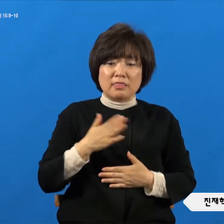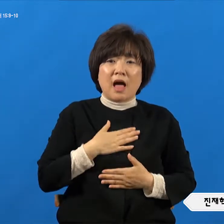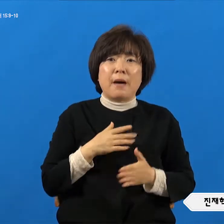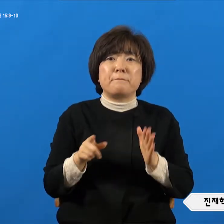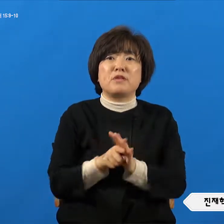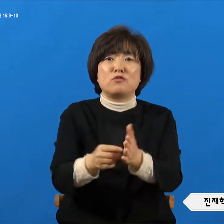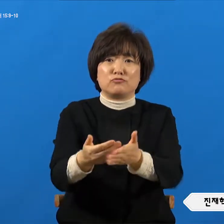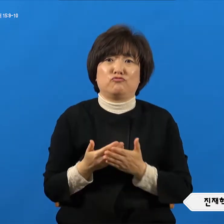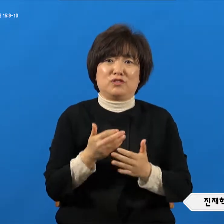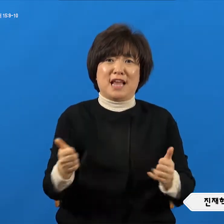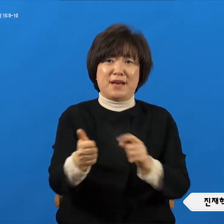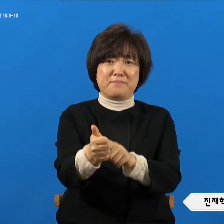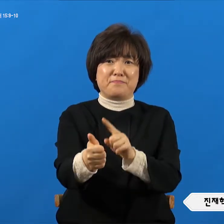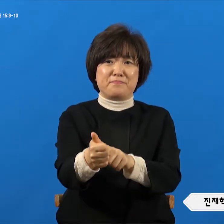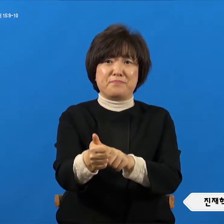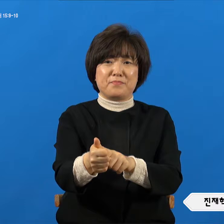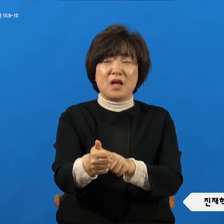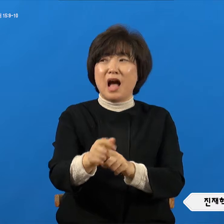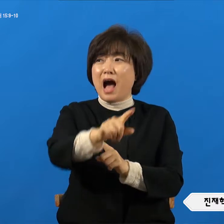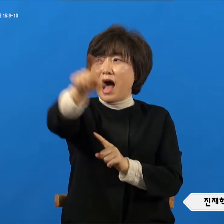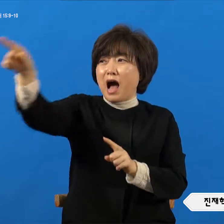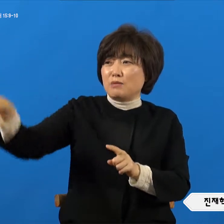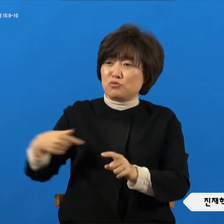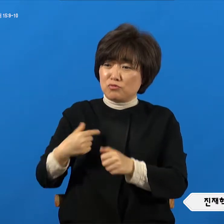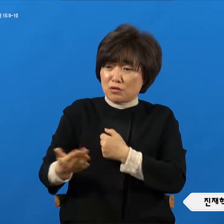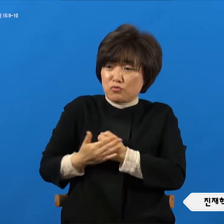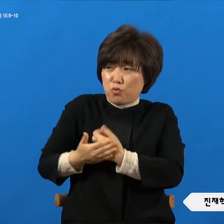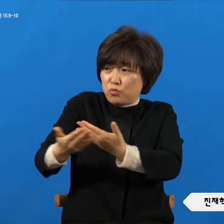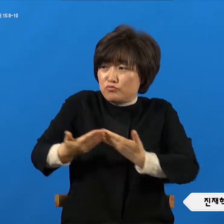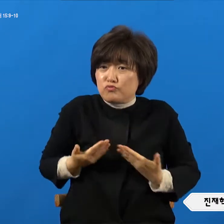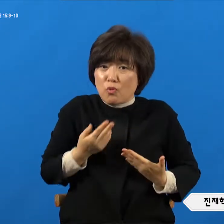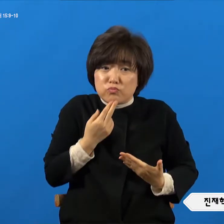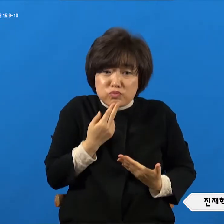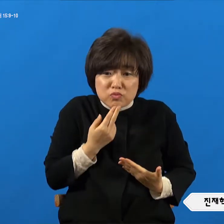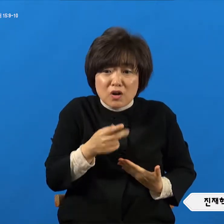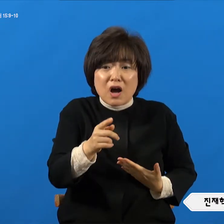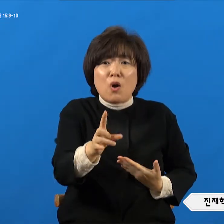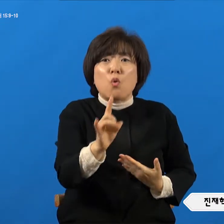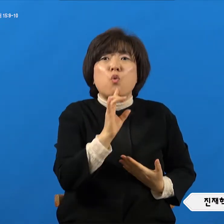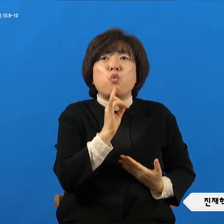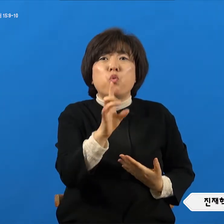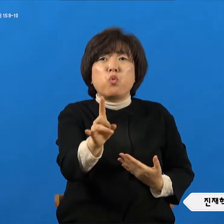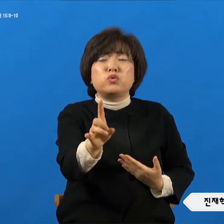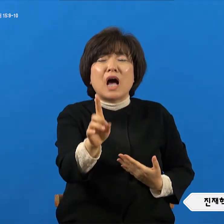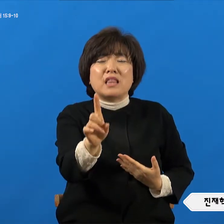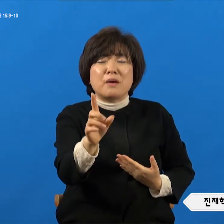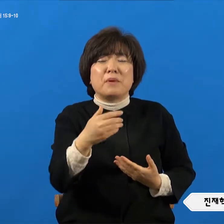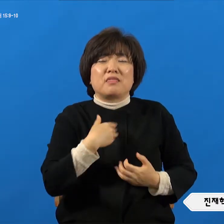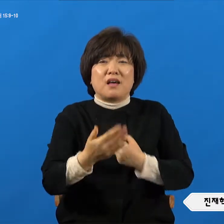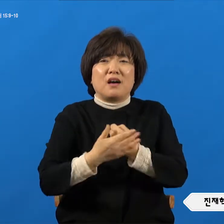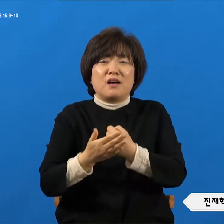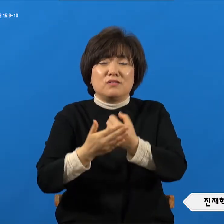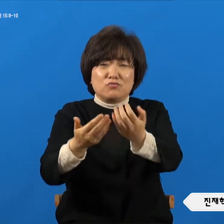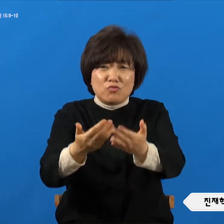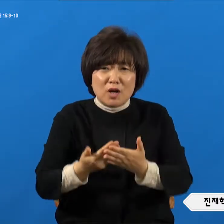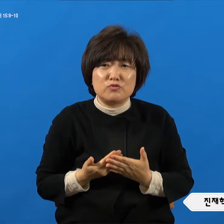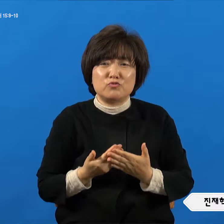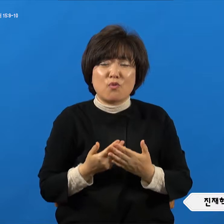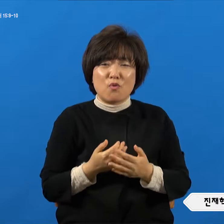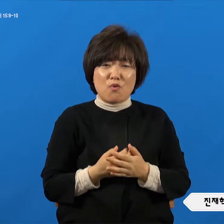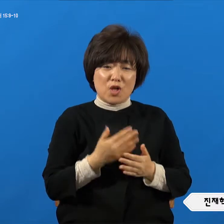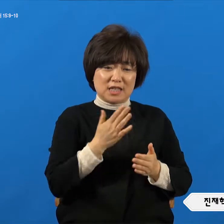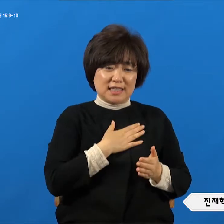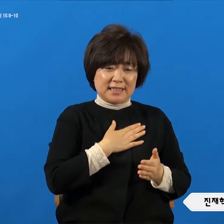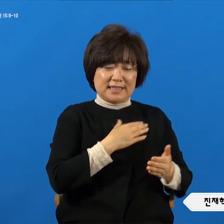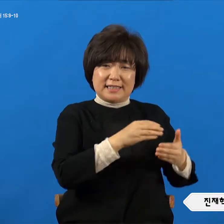않을 때 그를 밀어준 자입니다. 그를 알아주고 그를 위해서 일부러 더